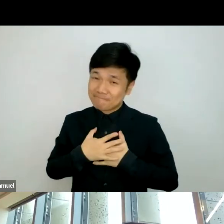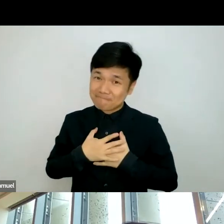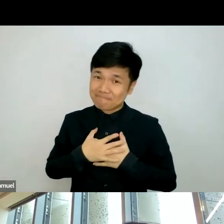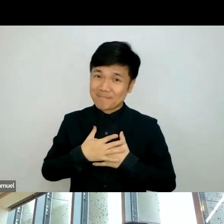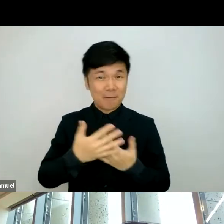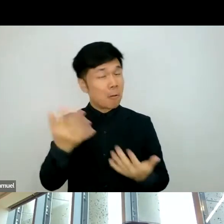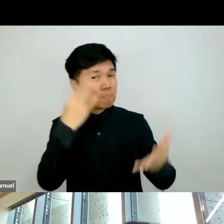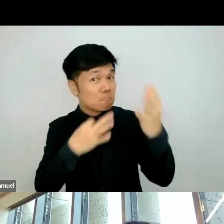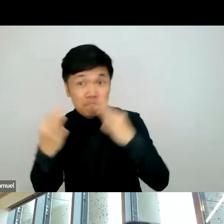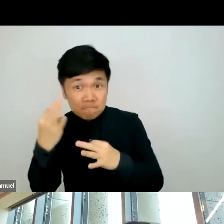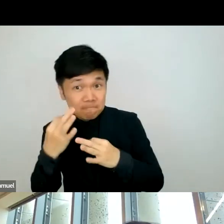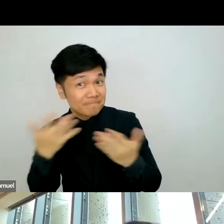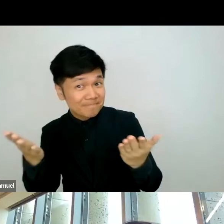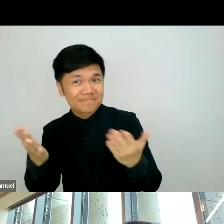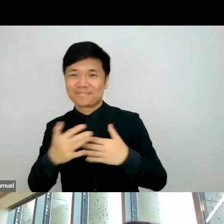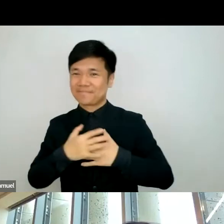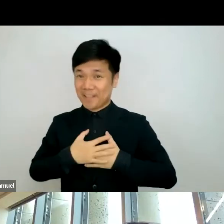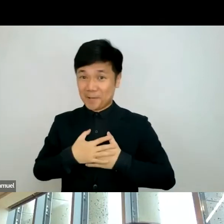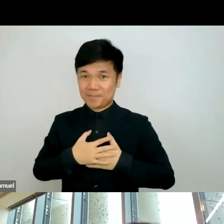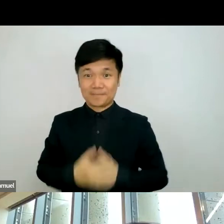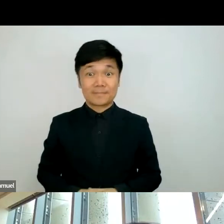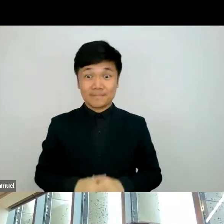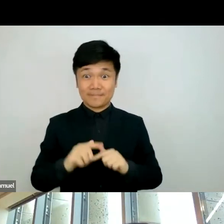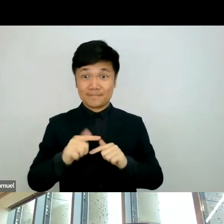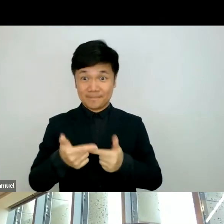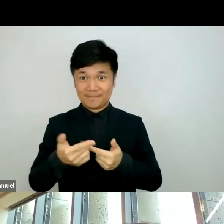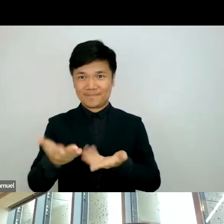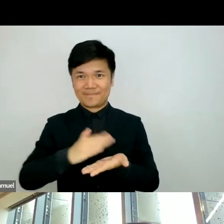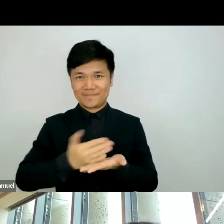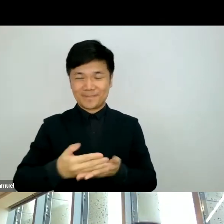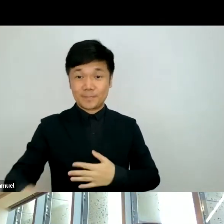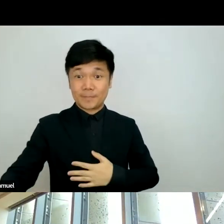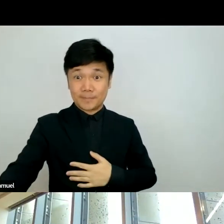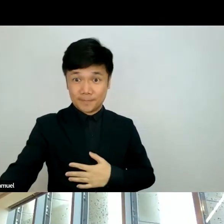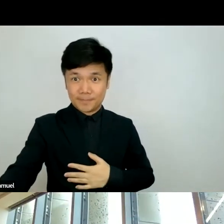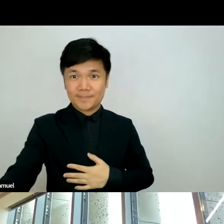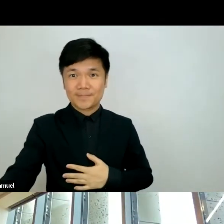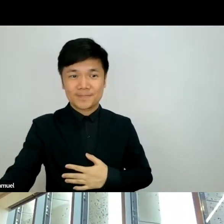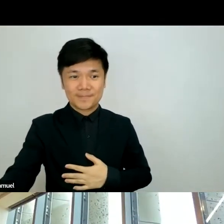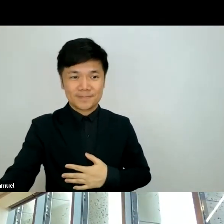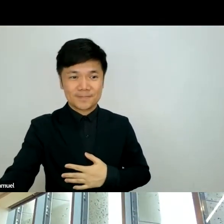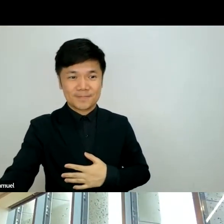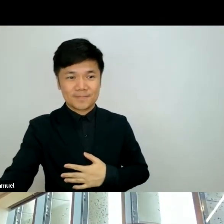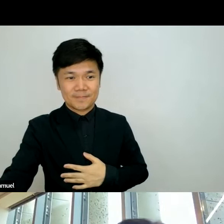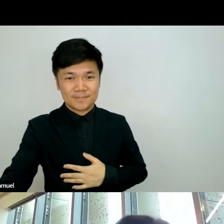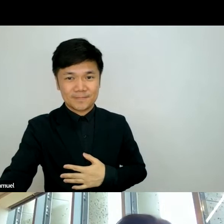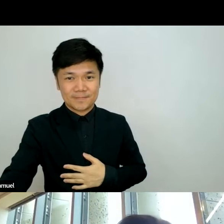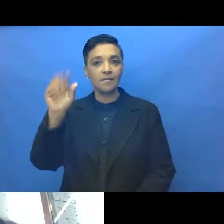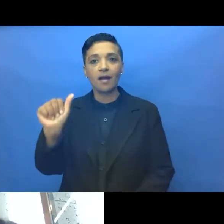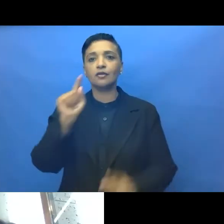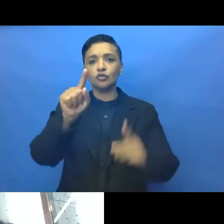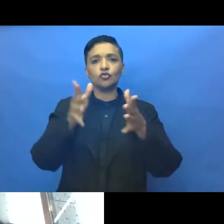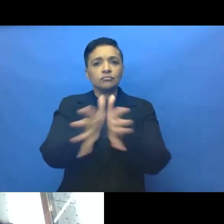Merci beaucoup. Et je sais qu'il y aura plus de questions de la part des participants. Merci beaucoup,